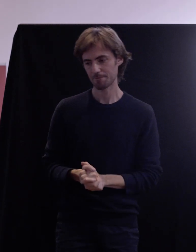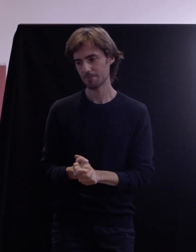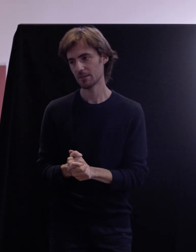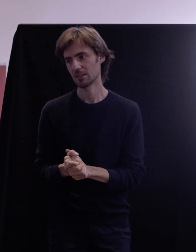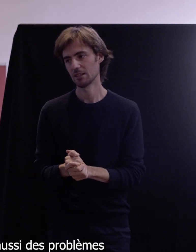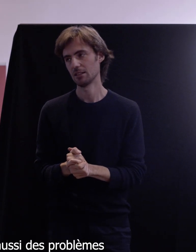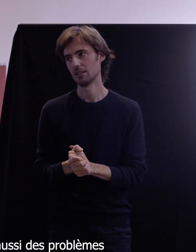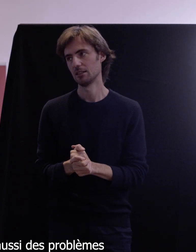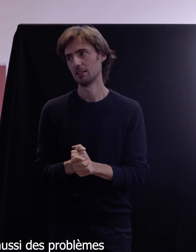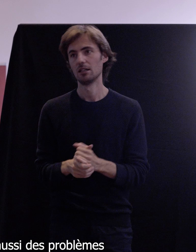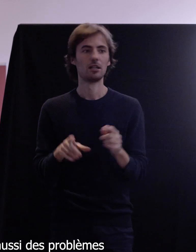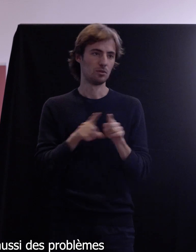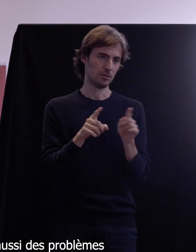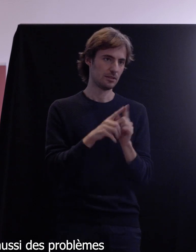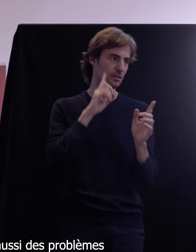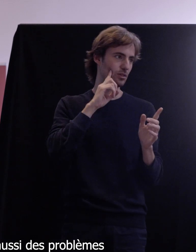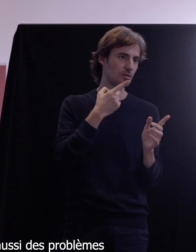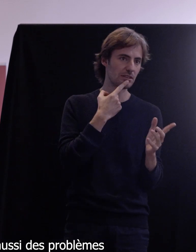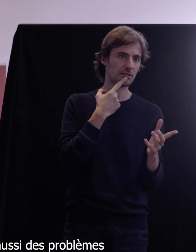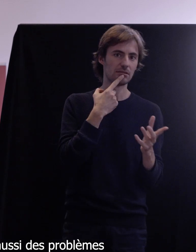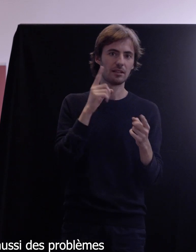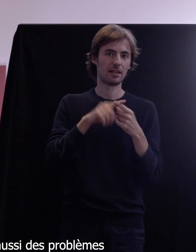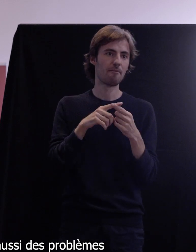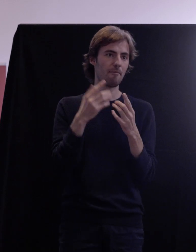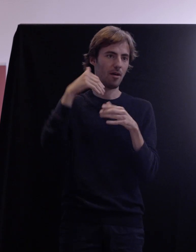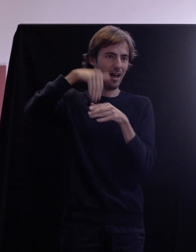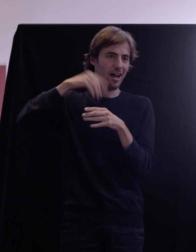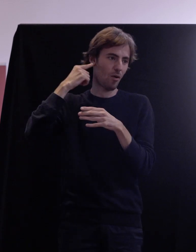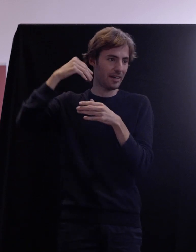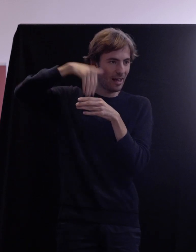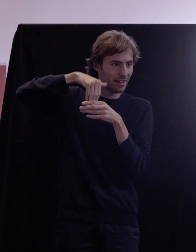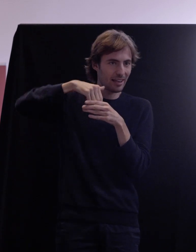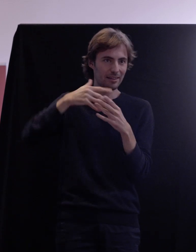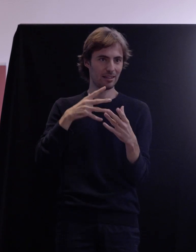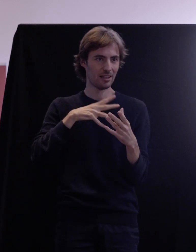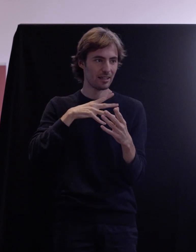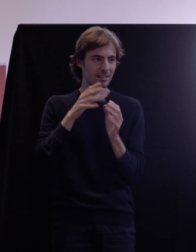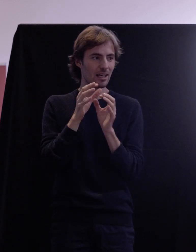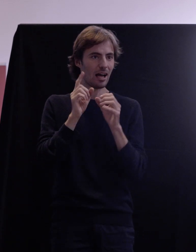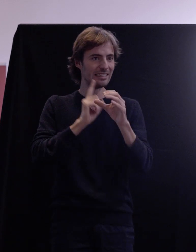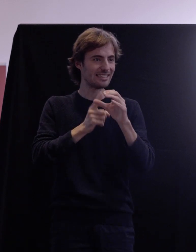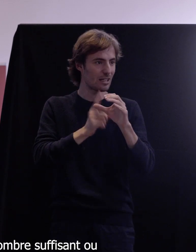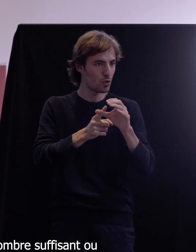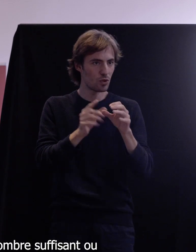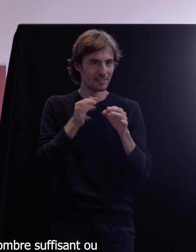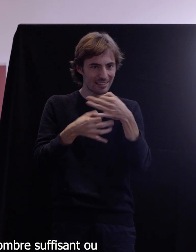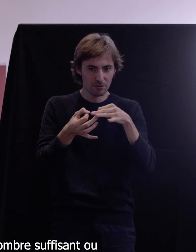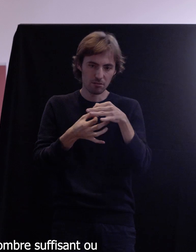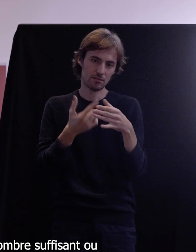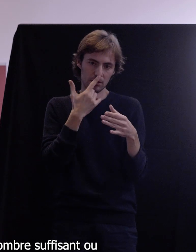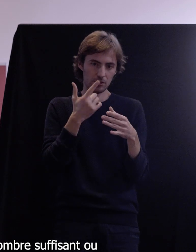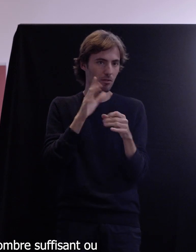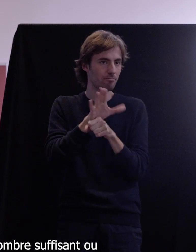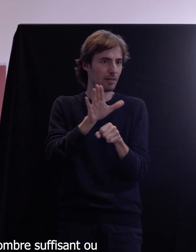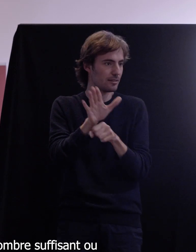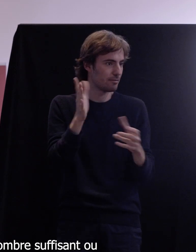cerveau. Et vous pouvez avoir aussi des problèmes au niveau de l'oreille interne avec des structures cellulaires qui ne sont pas en